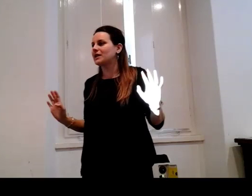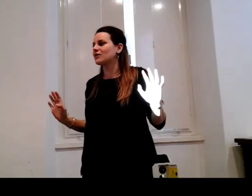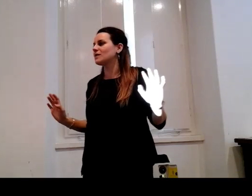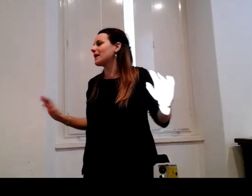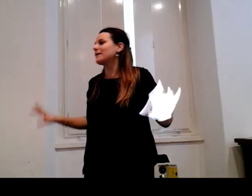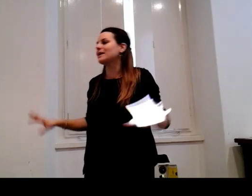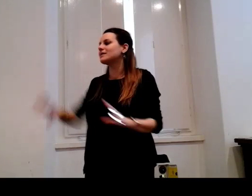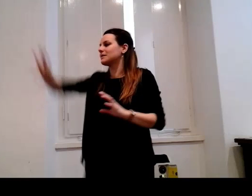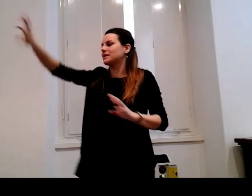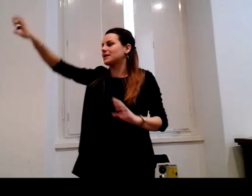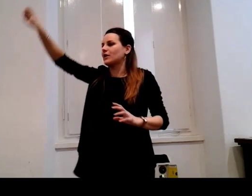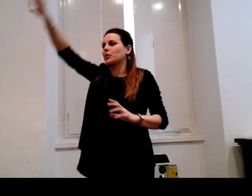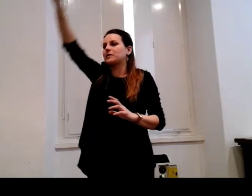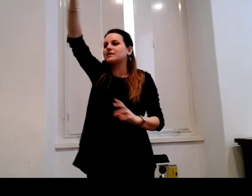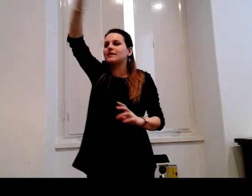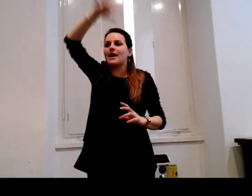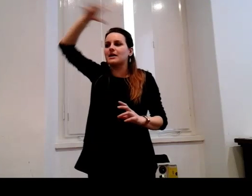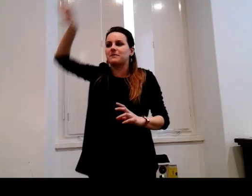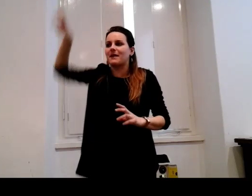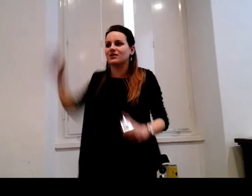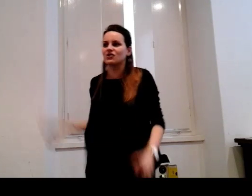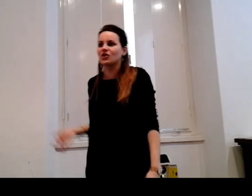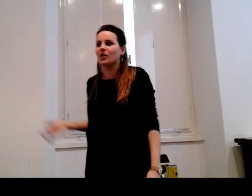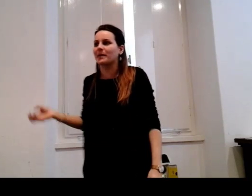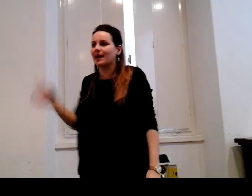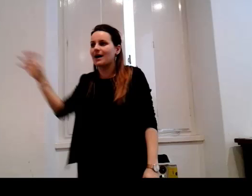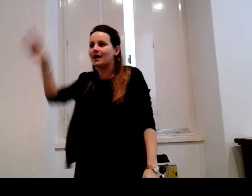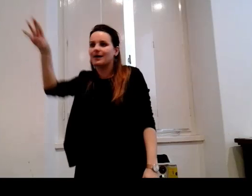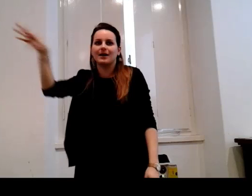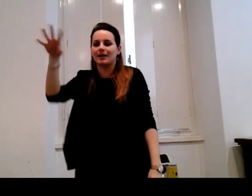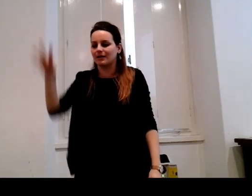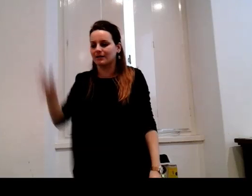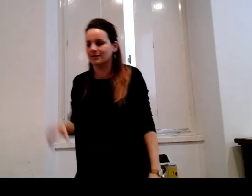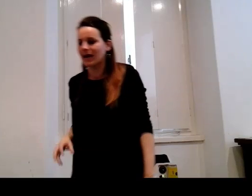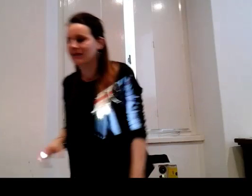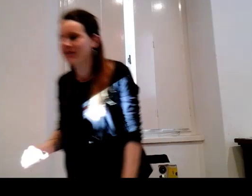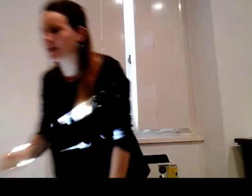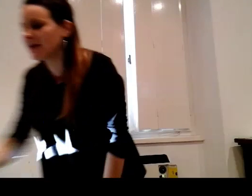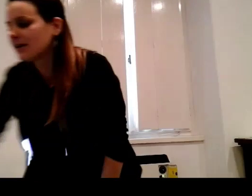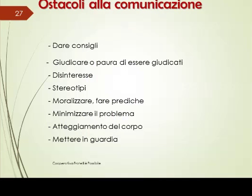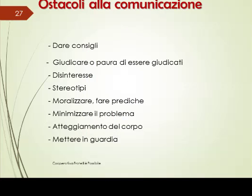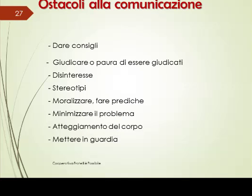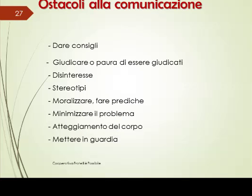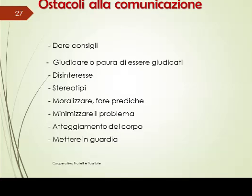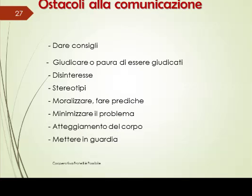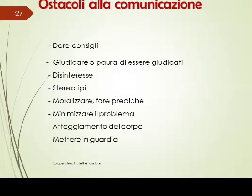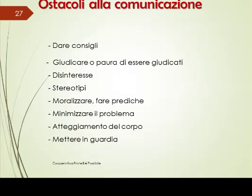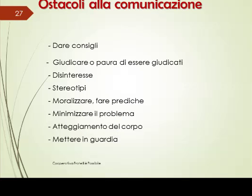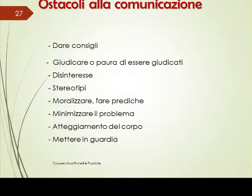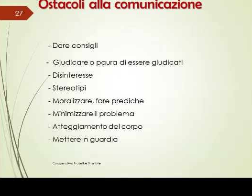chiedo liberamente di mettervi a gruppi di tre e sparsi in giro per la stanza. Abbiamo anche la famiglia.